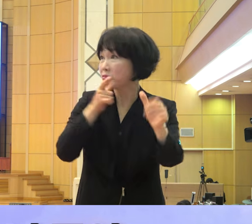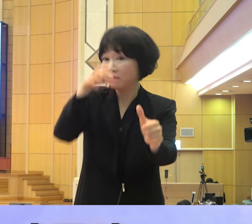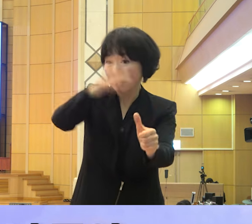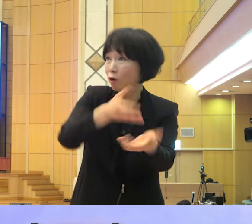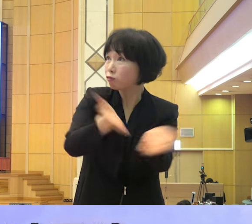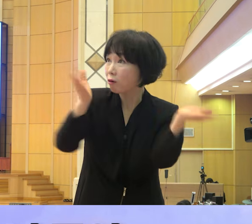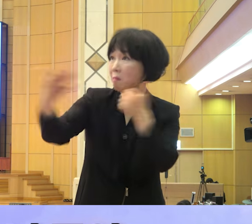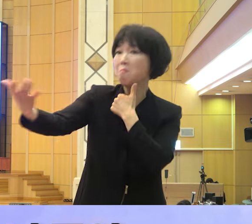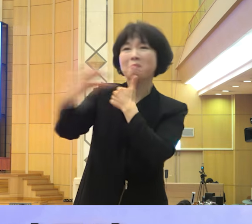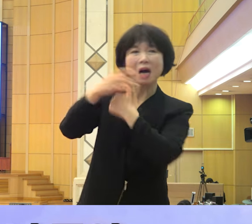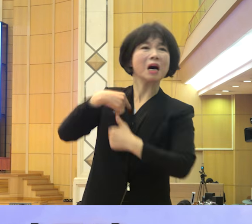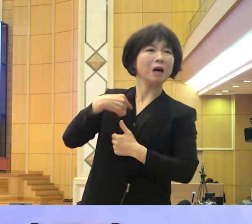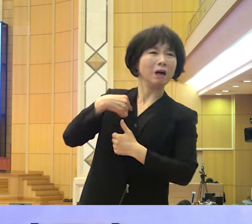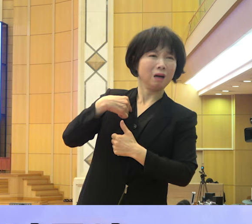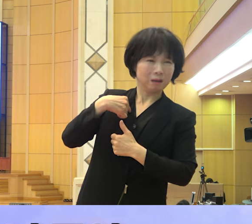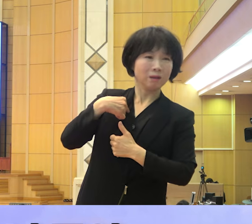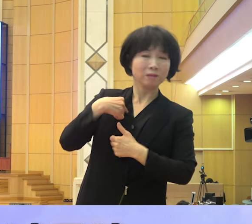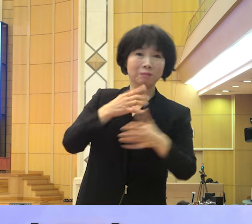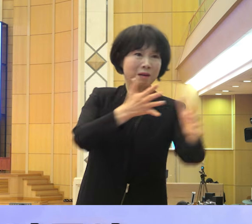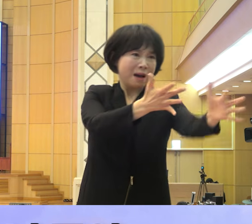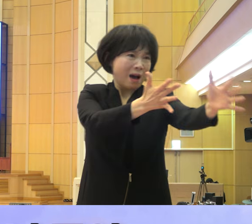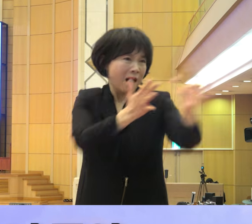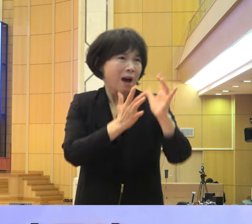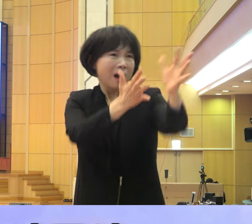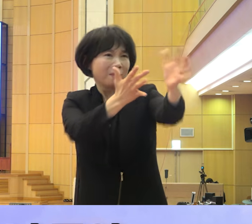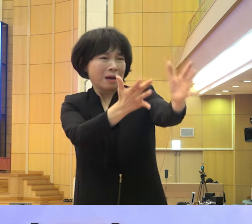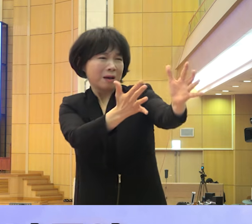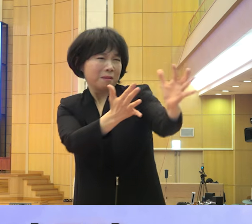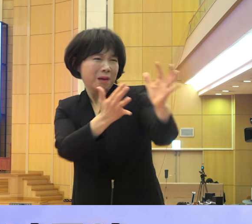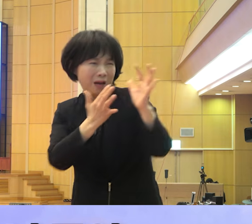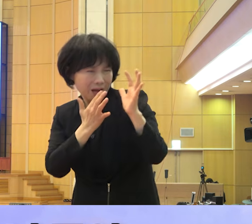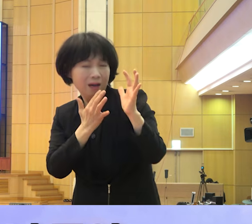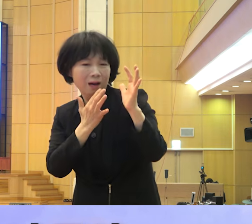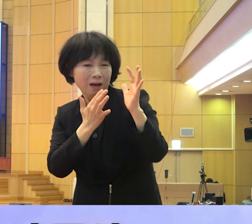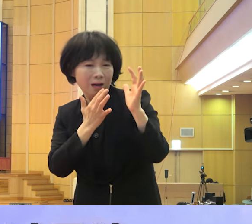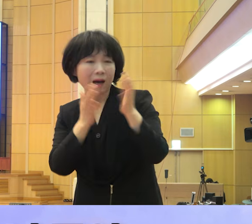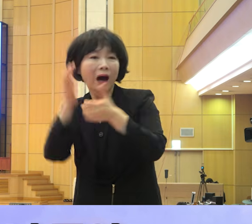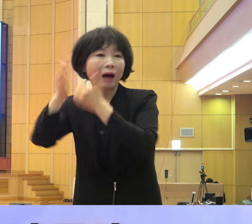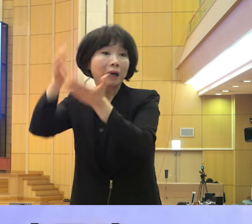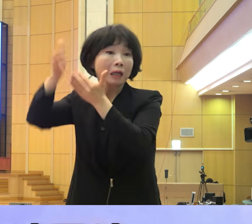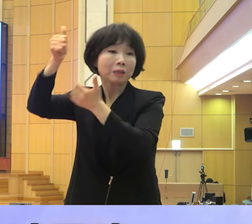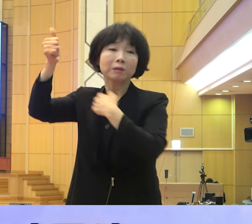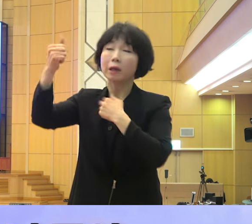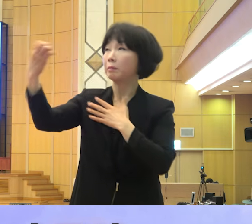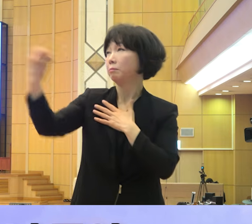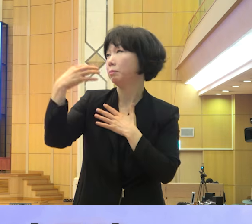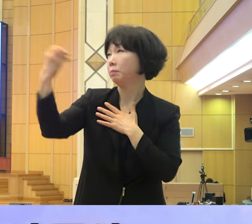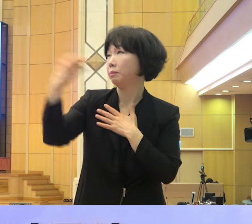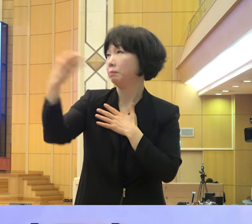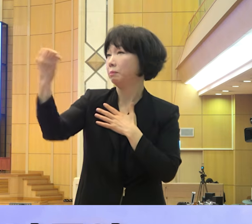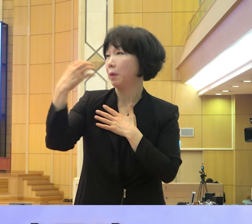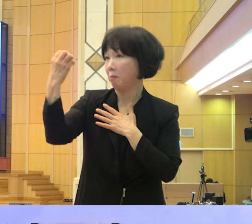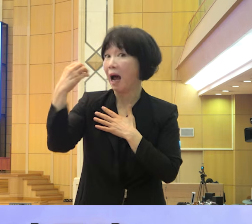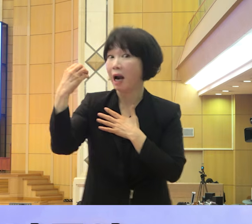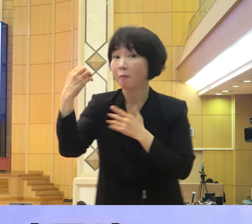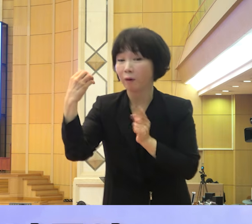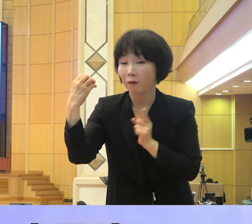베풀라 하신 그이가 이 말은 세례를 베풀라 하신 하나님이 나에게 말씀하시되 세례 요한에게